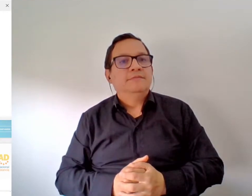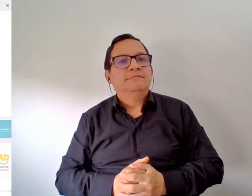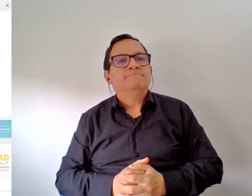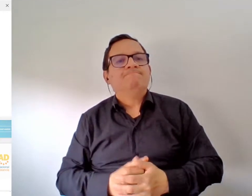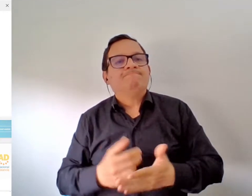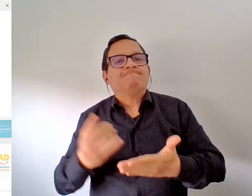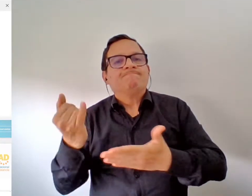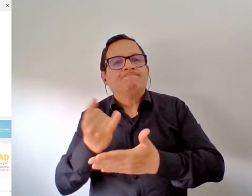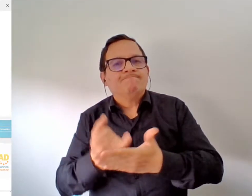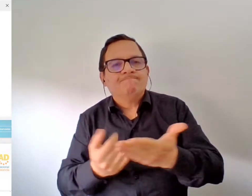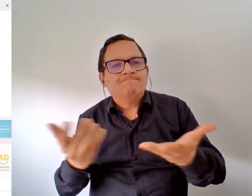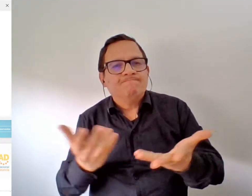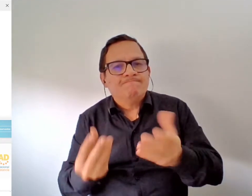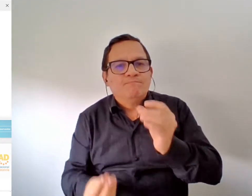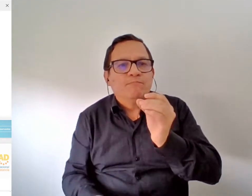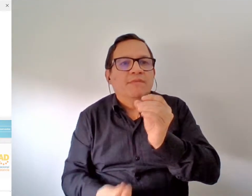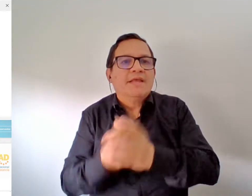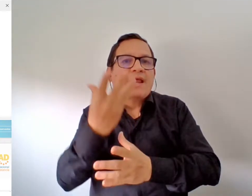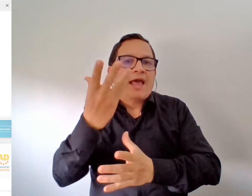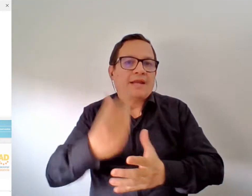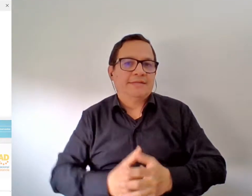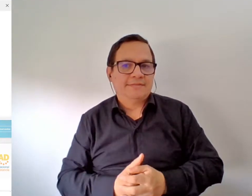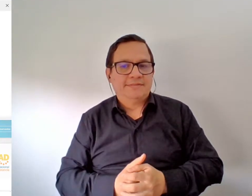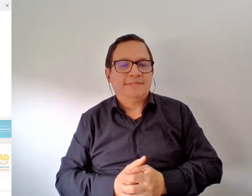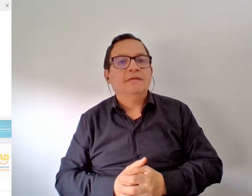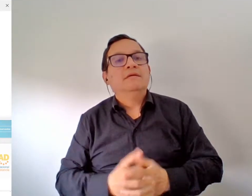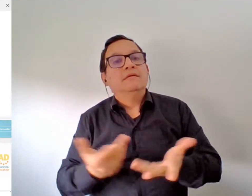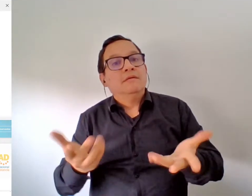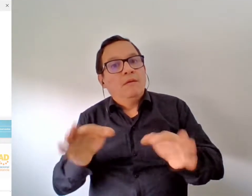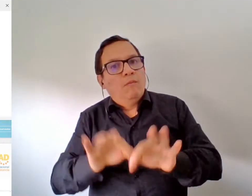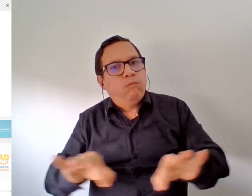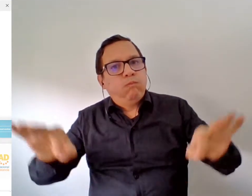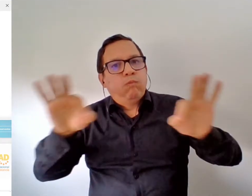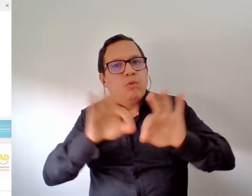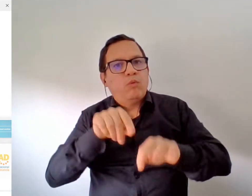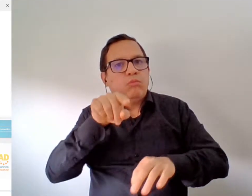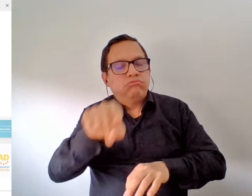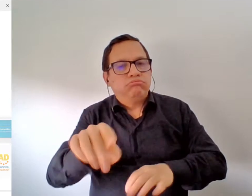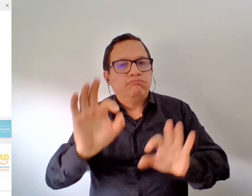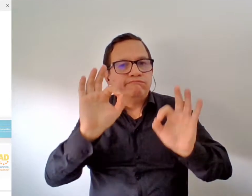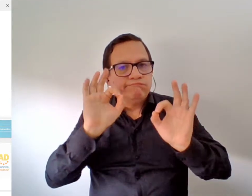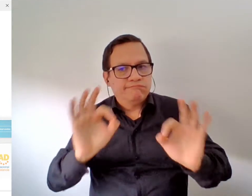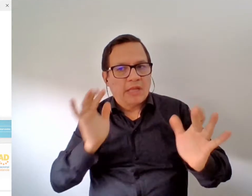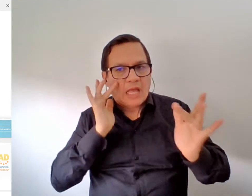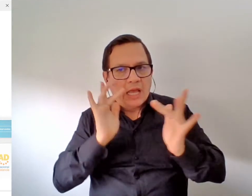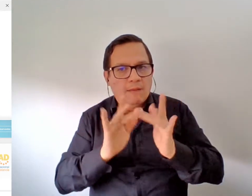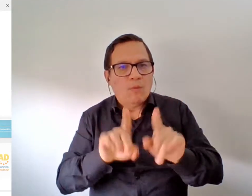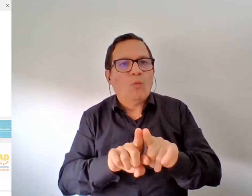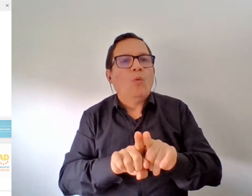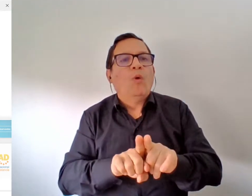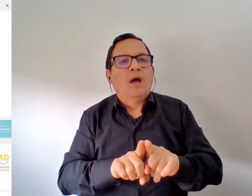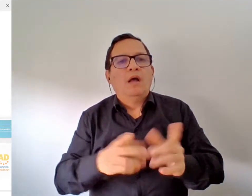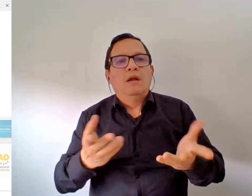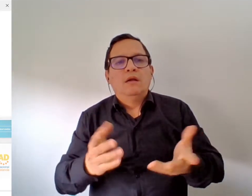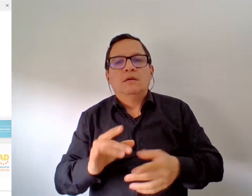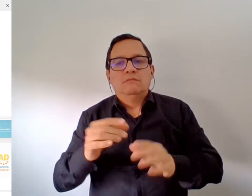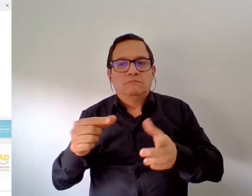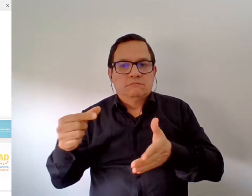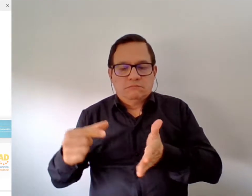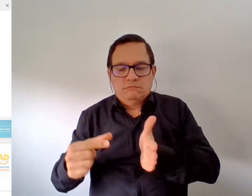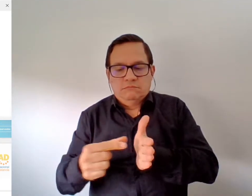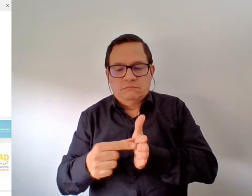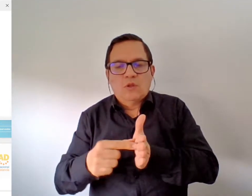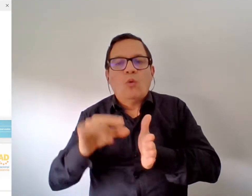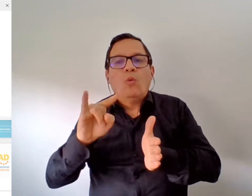Haga clic en Crear. Es muy importante que elija correctamente el dispositivo USB